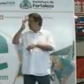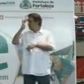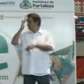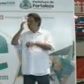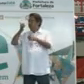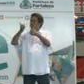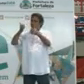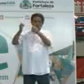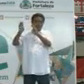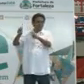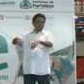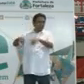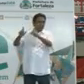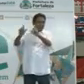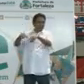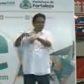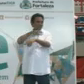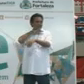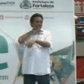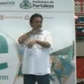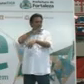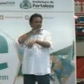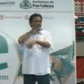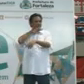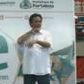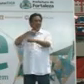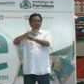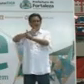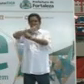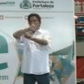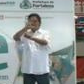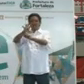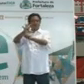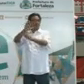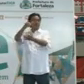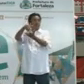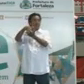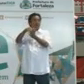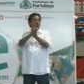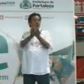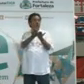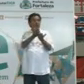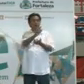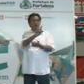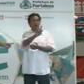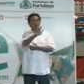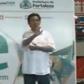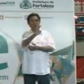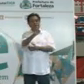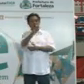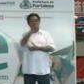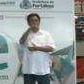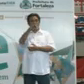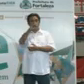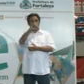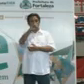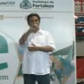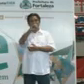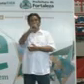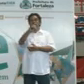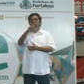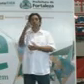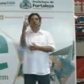de bem, naquele ambiente ruim, iria se transformar. No final do livro, o Jerônimo abandona a mulher, abandona a